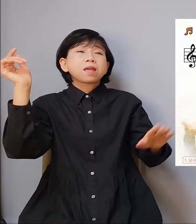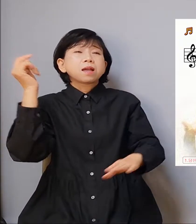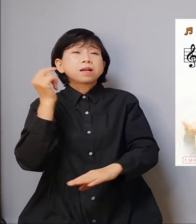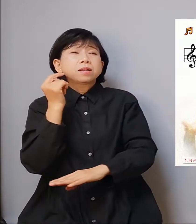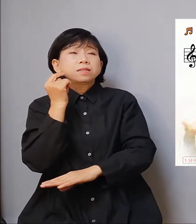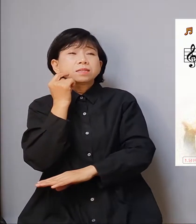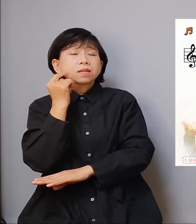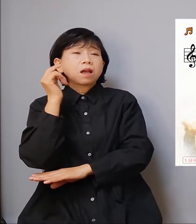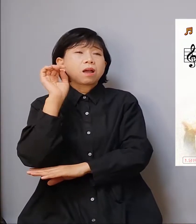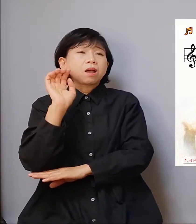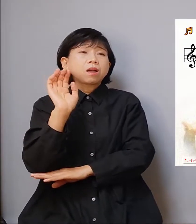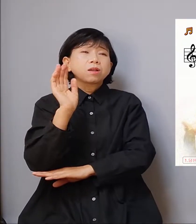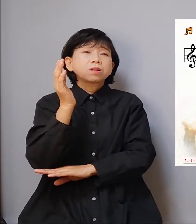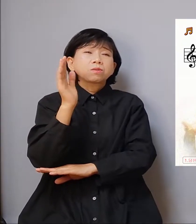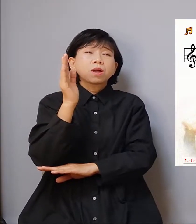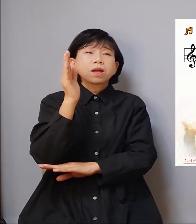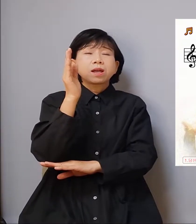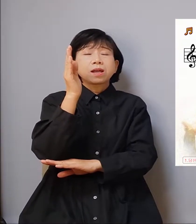하늘에